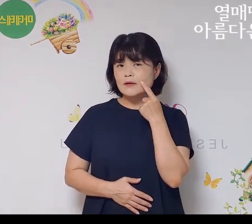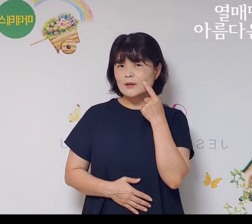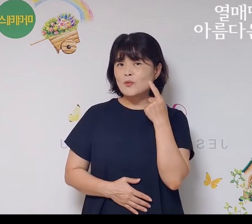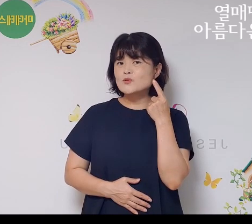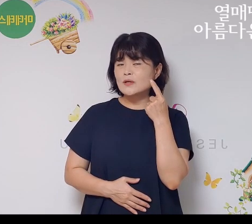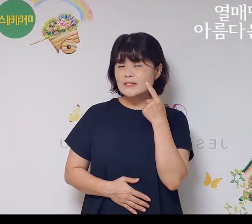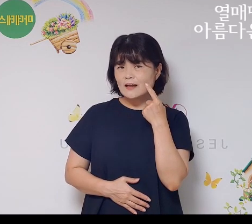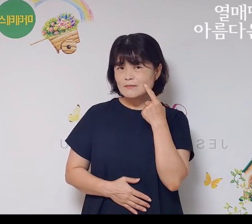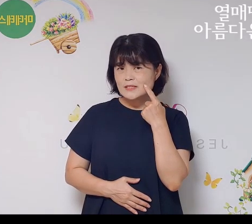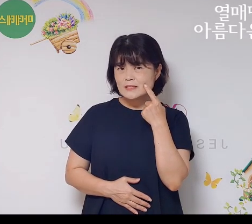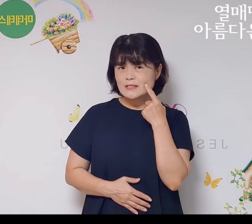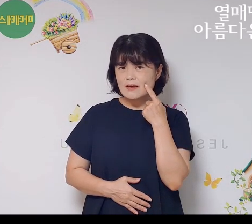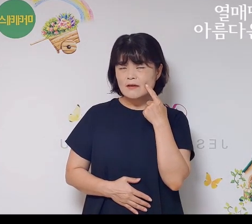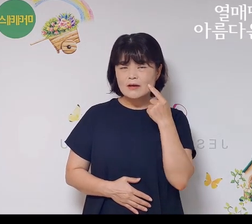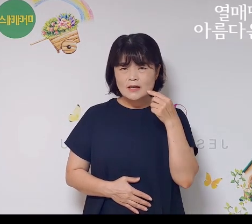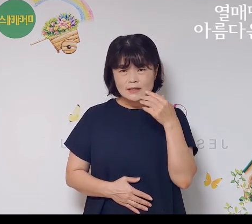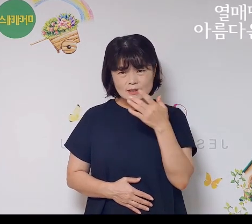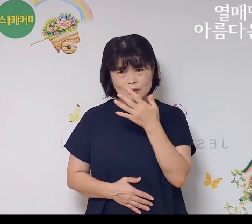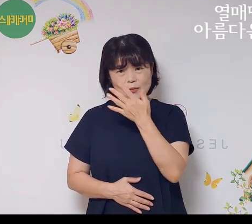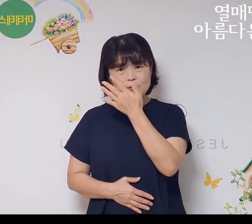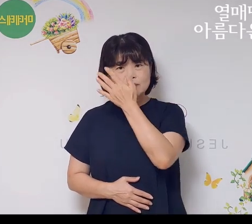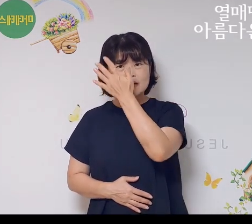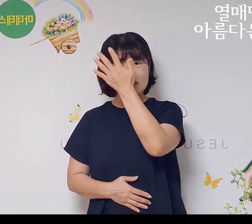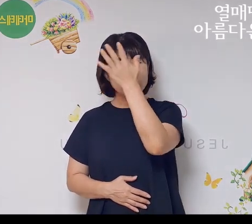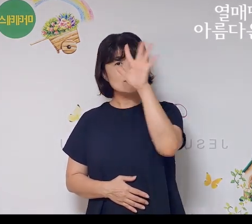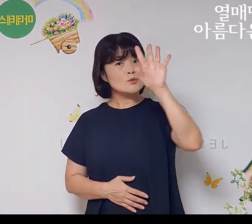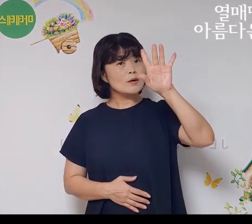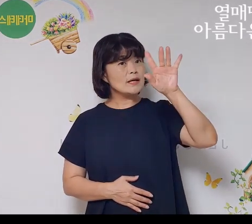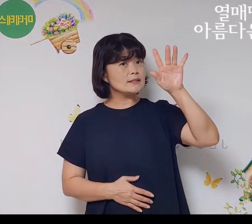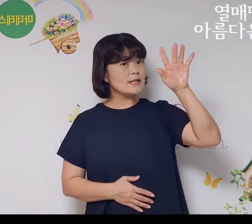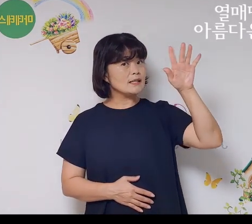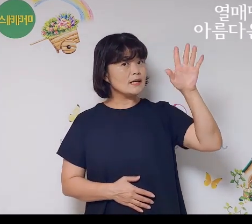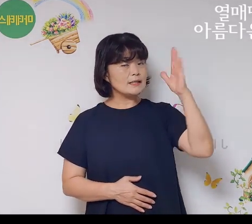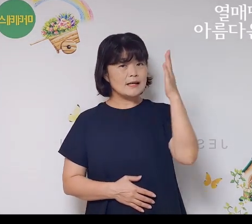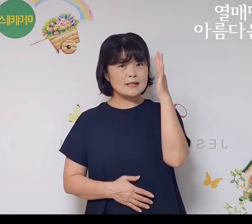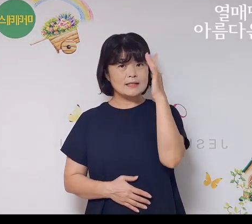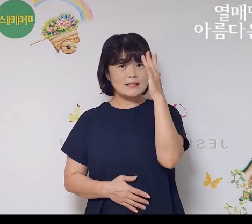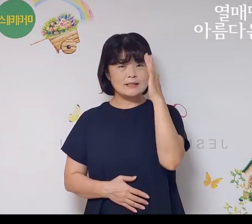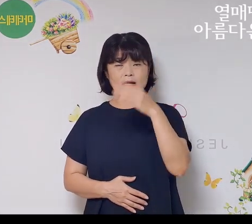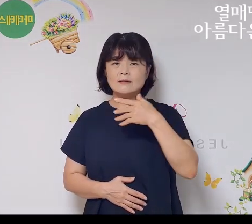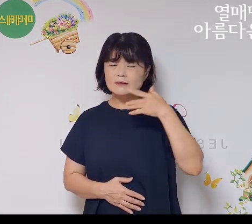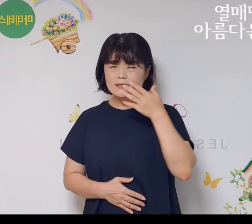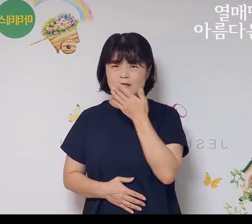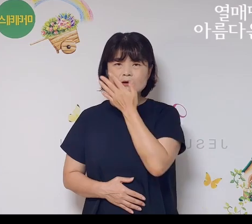이렇게 보조개처럼 찍으세요. 그리고 이렇게 손가락을 까닥까닥 이렇게 해서